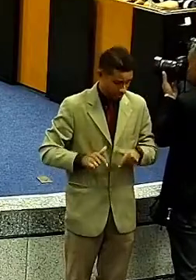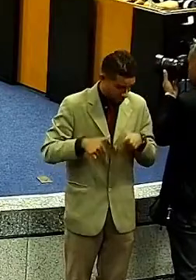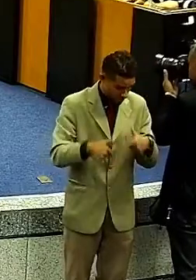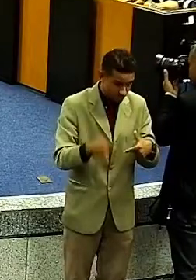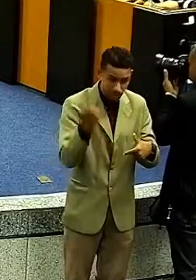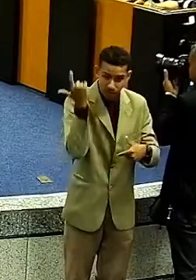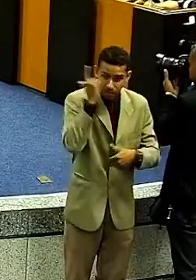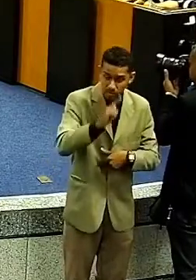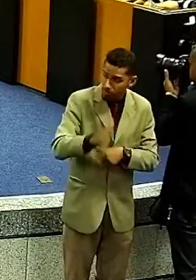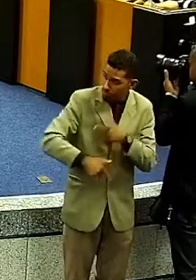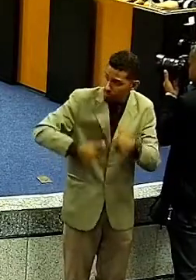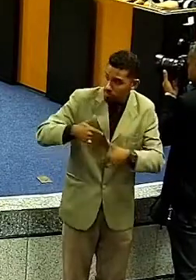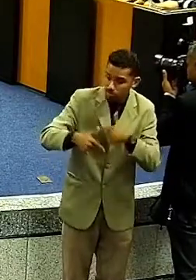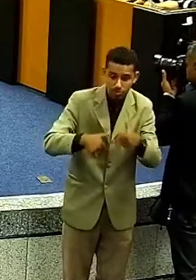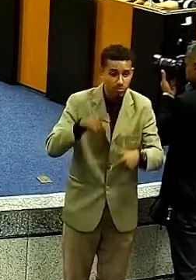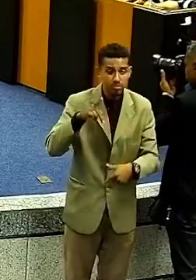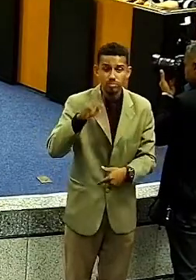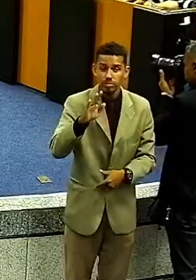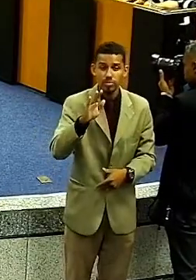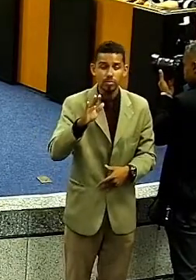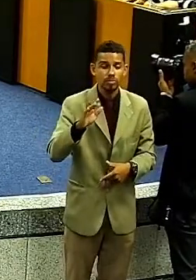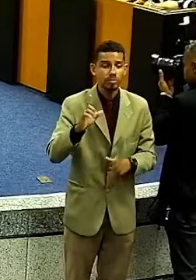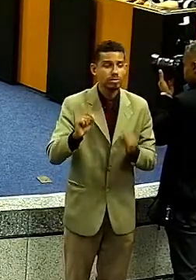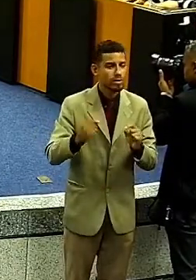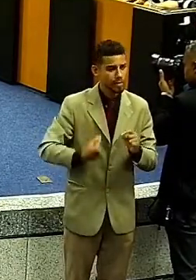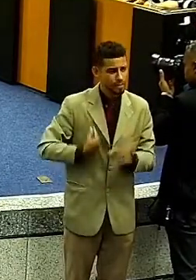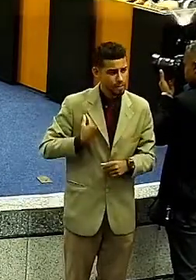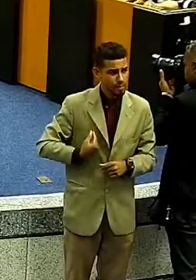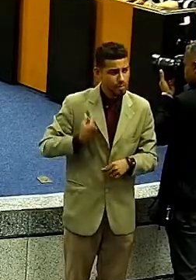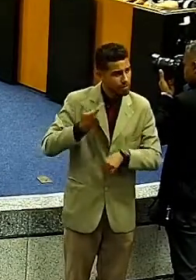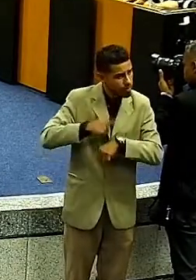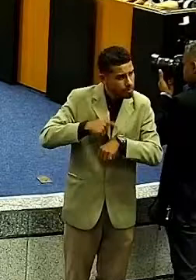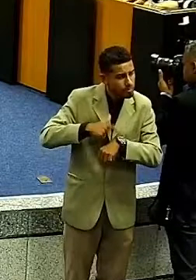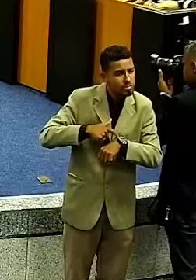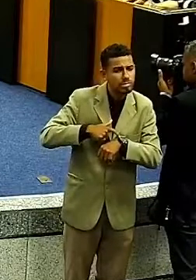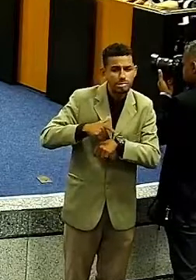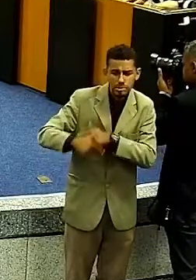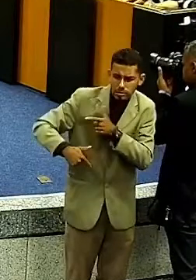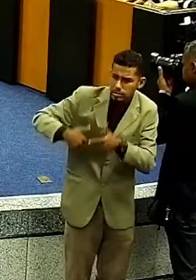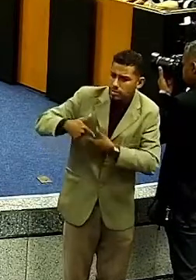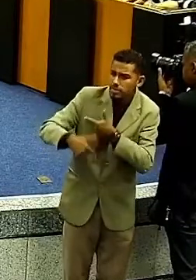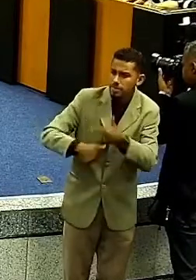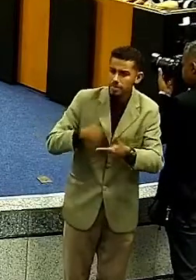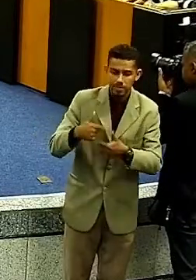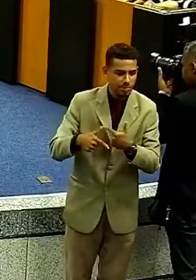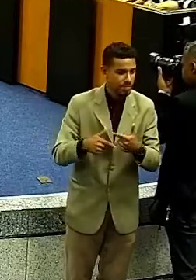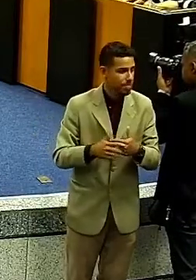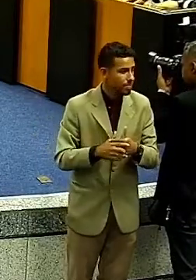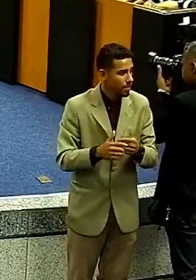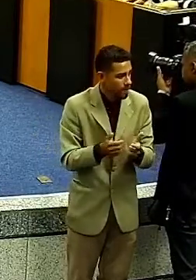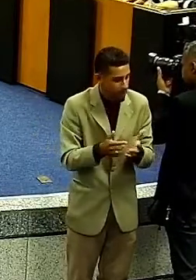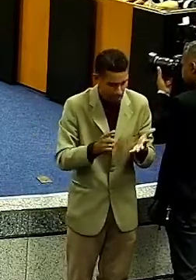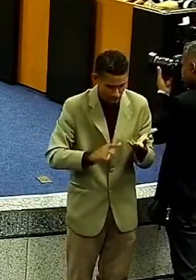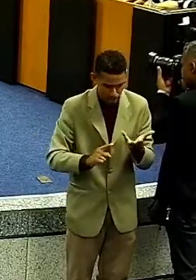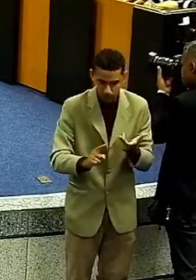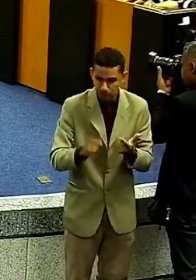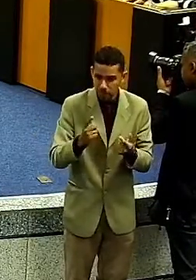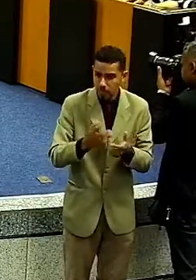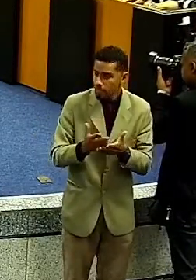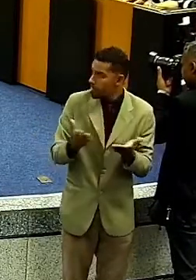escrutínio público Porque vivemos momentos tormentosos de muita